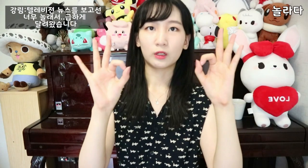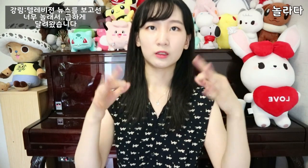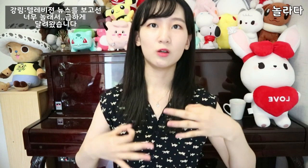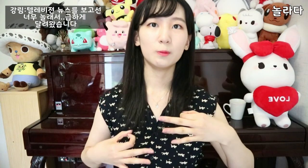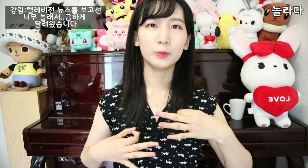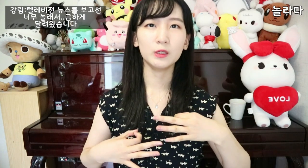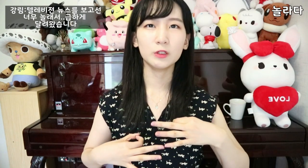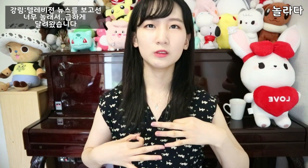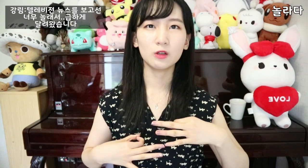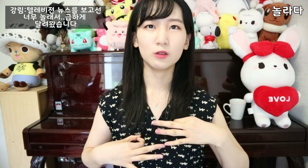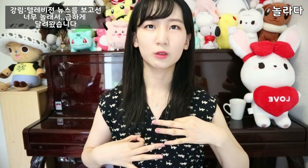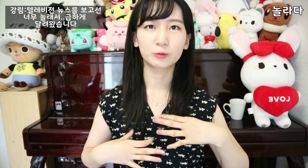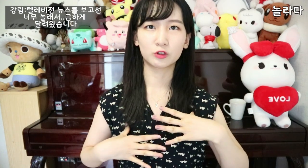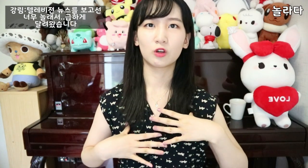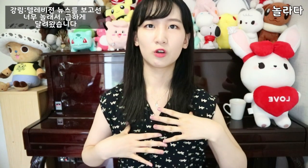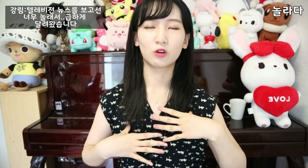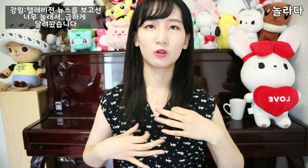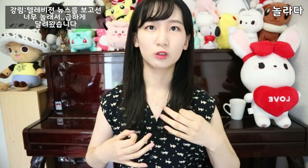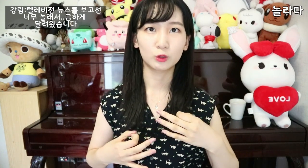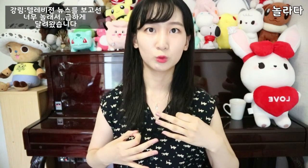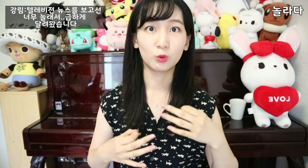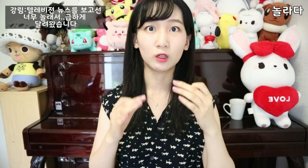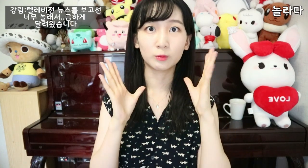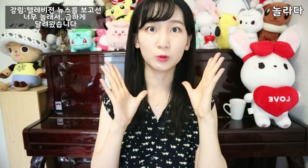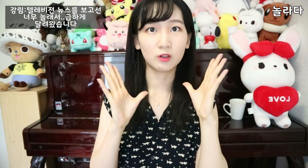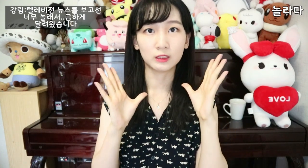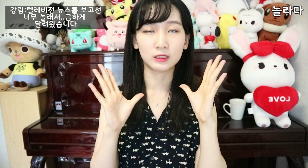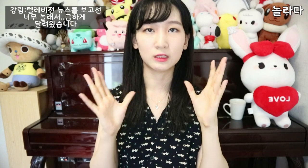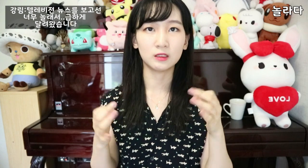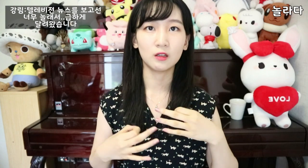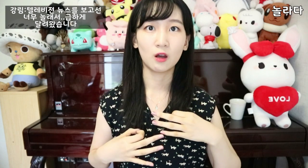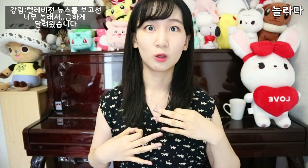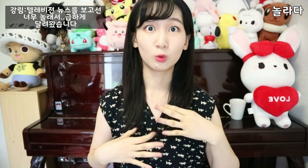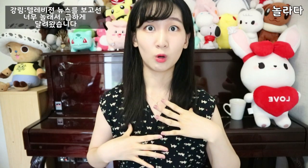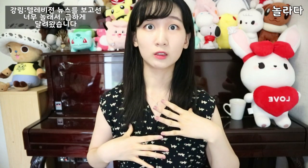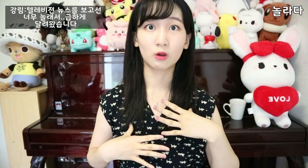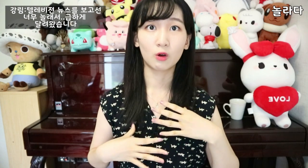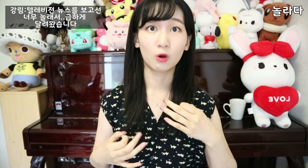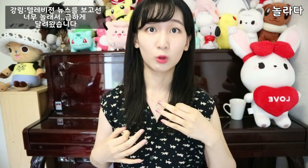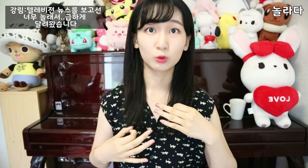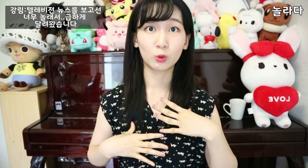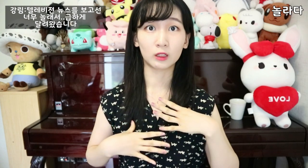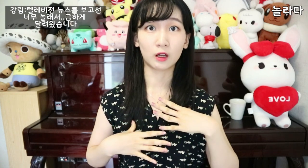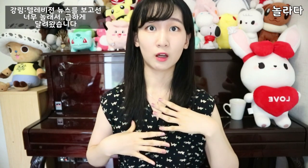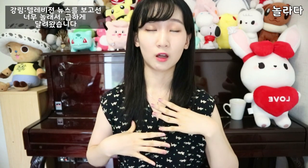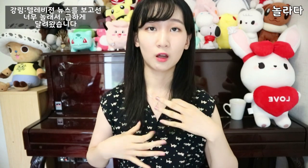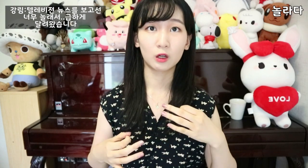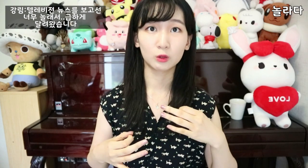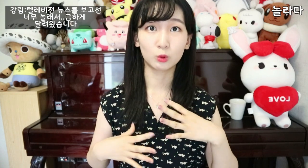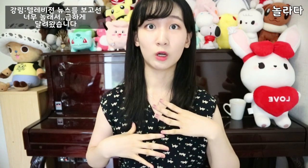이렇게 해서 피면서 그쳐요. 그리고 놀라는 표정까지 같이. 놀라서. 놀라다.